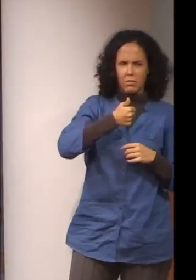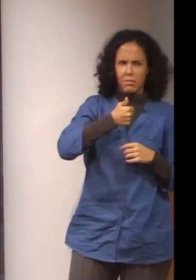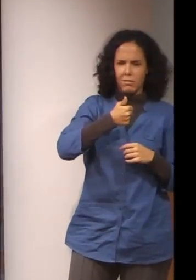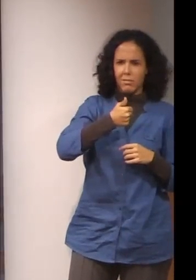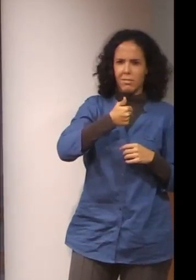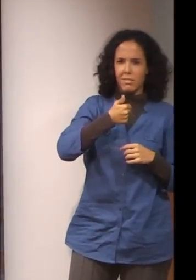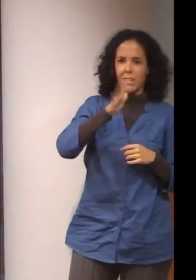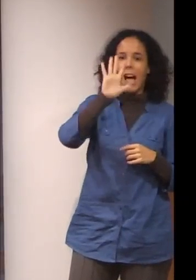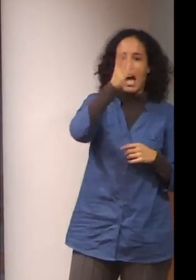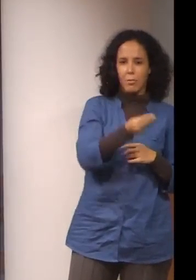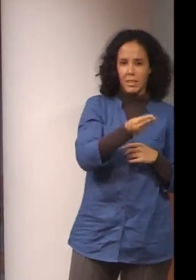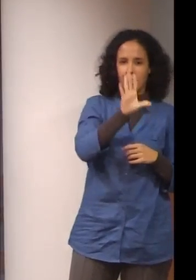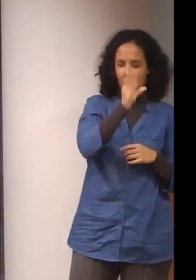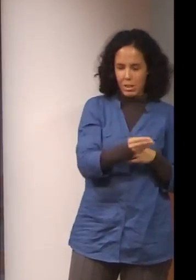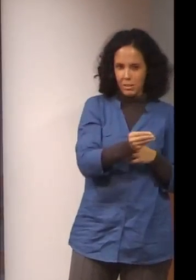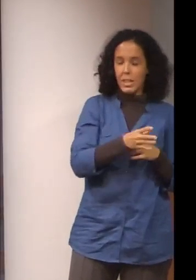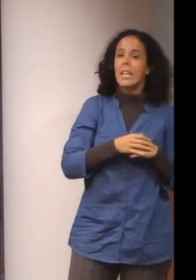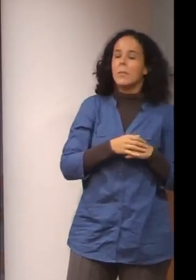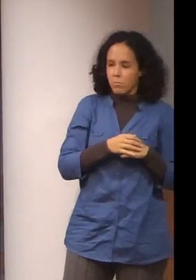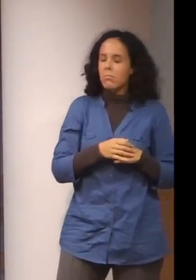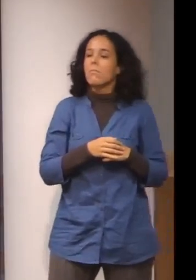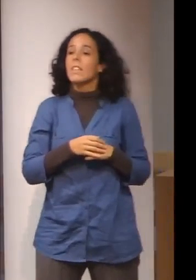El profesor era africano,